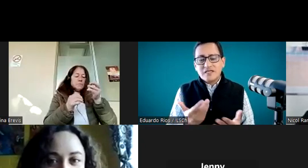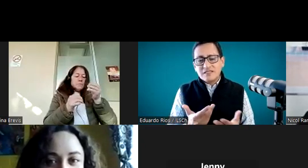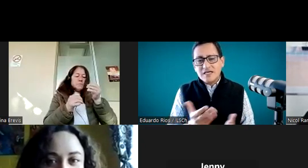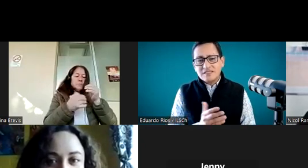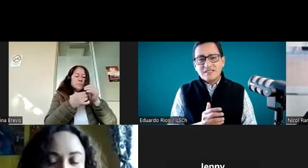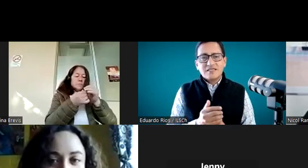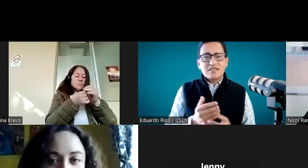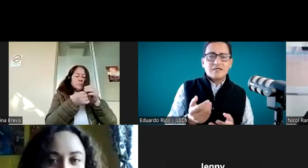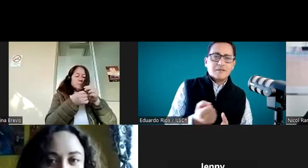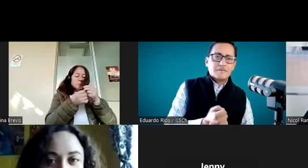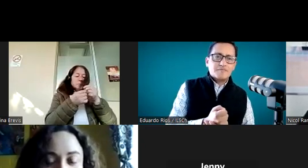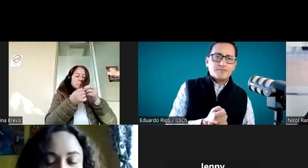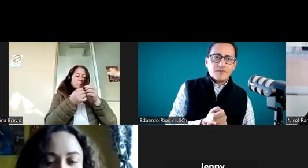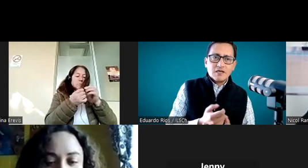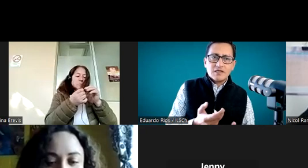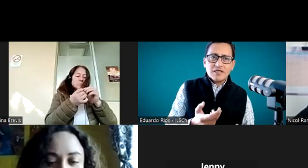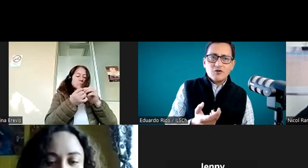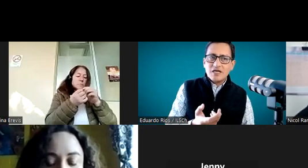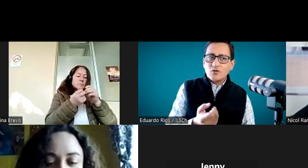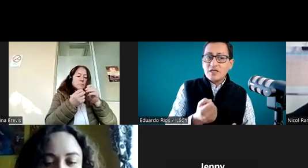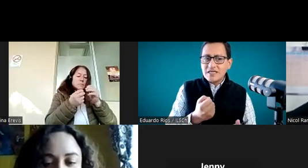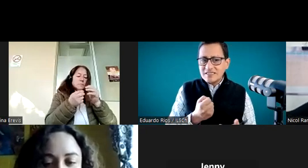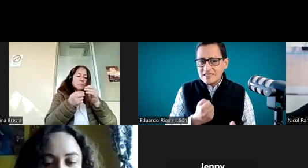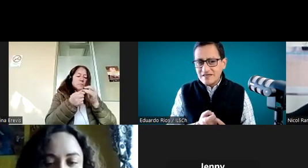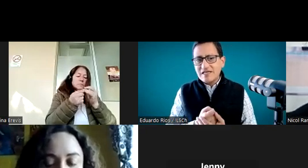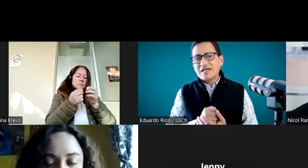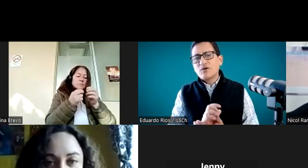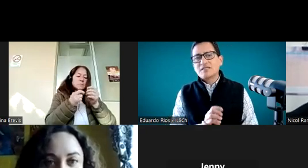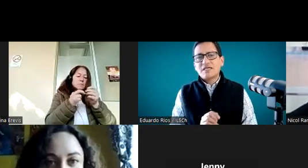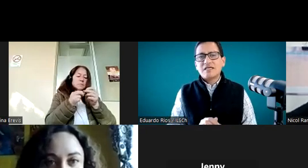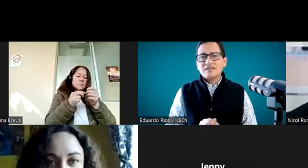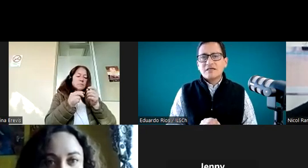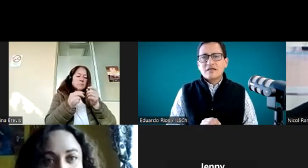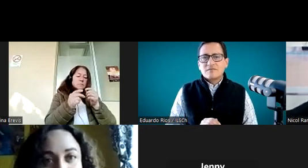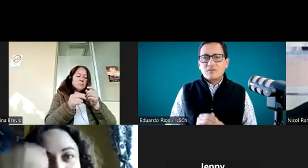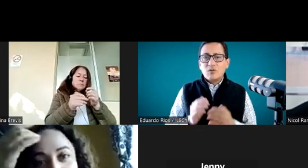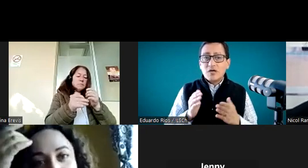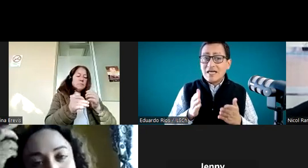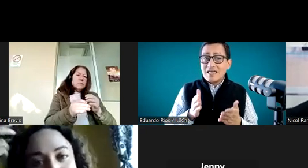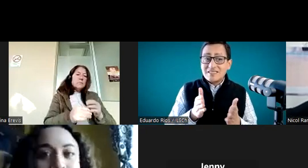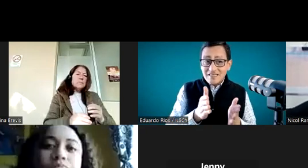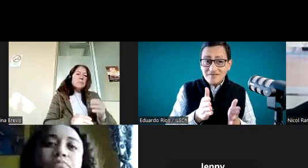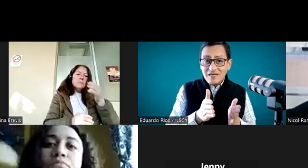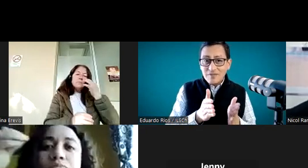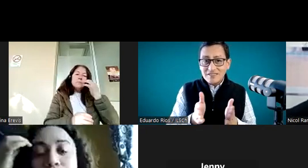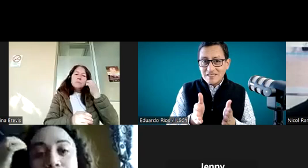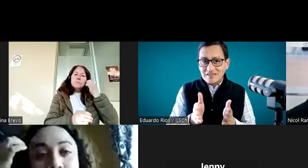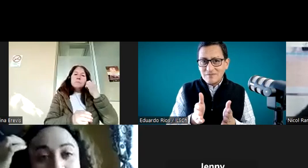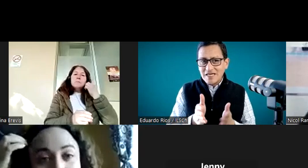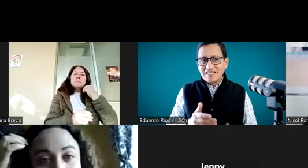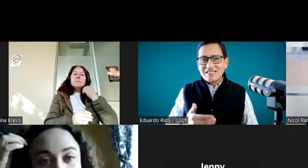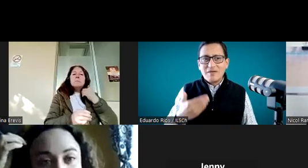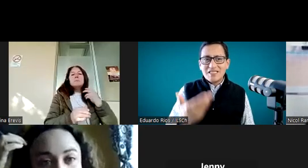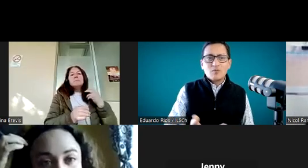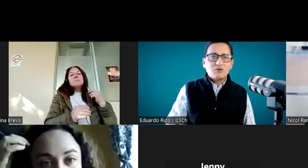que ustedes hacen, qué es lo que les gustaría saber de la lengua de señas, vamos a poder canalizar el aprendizaje